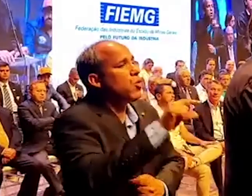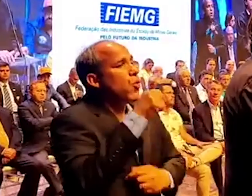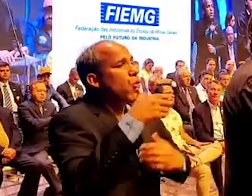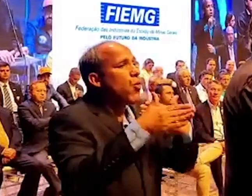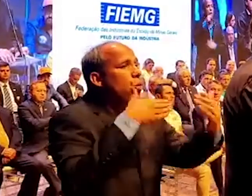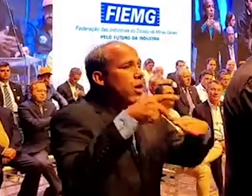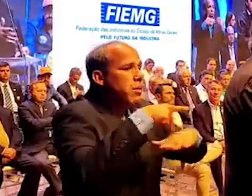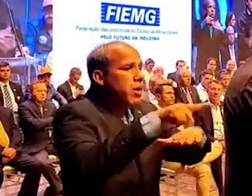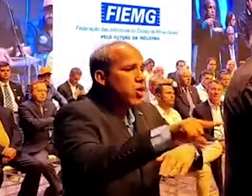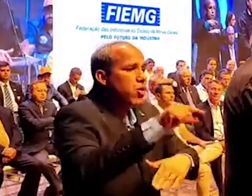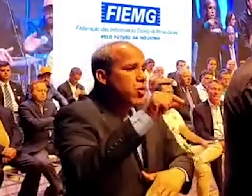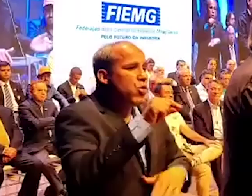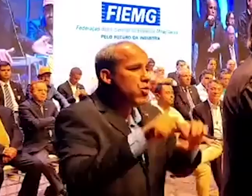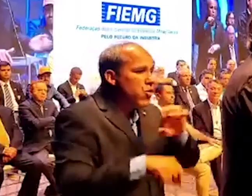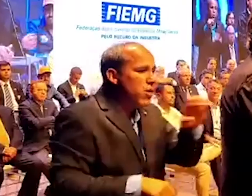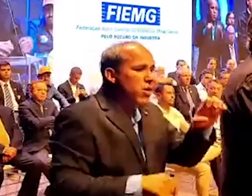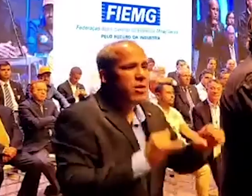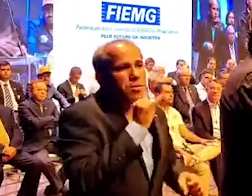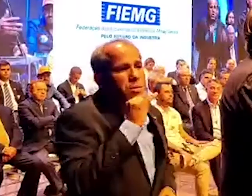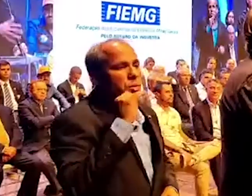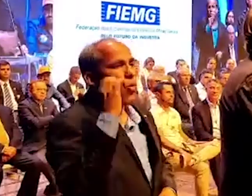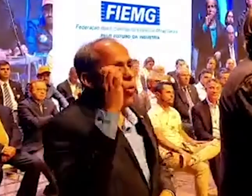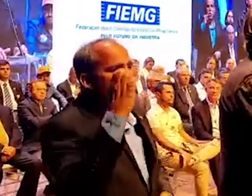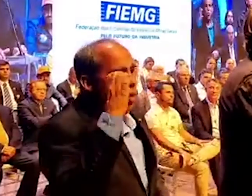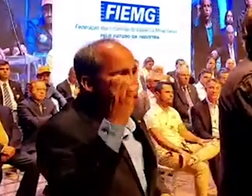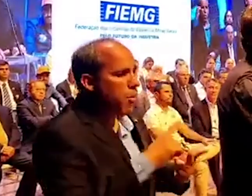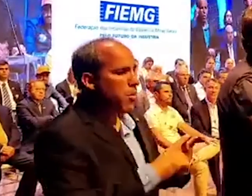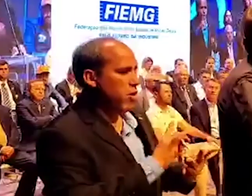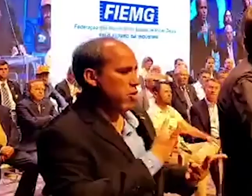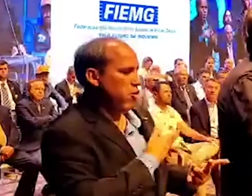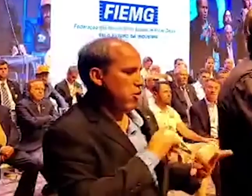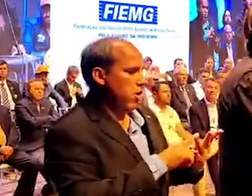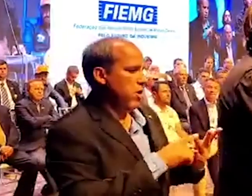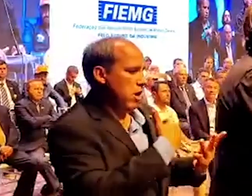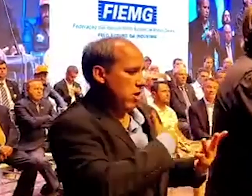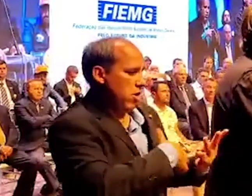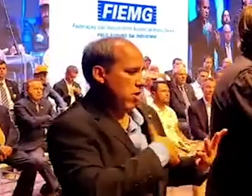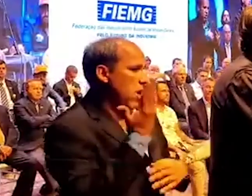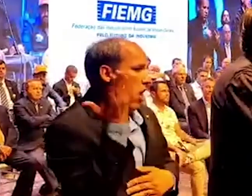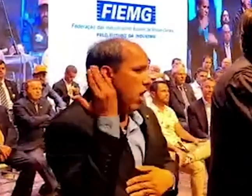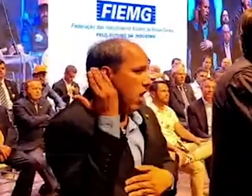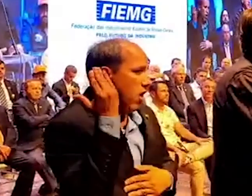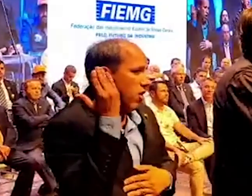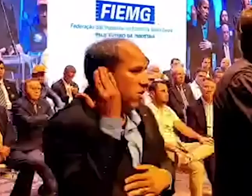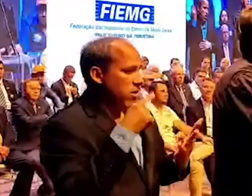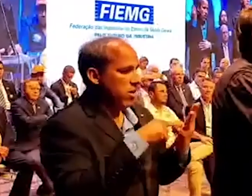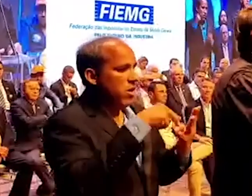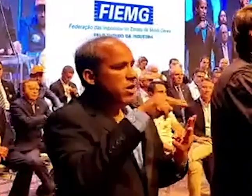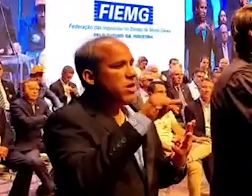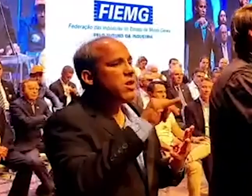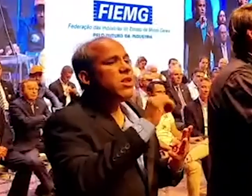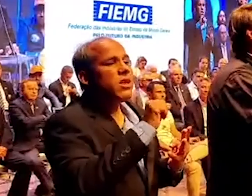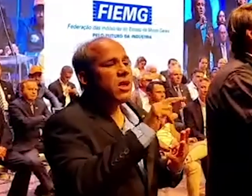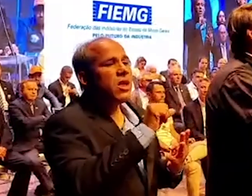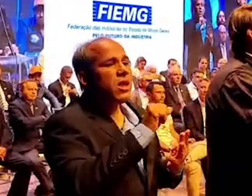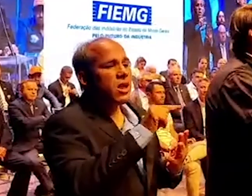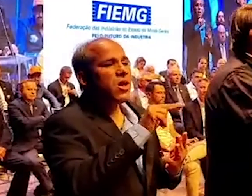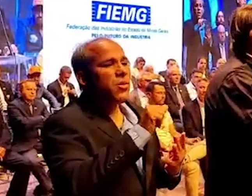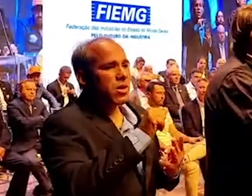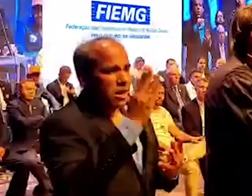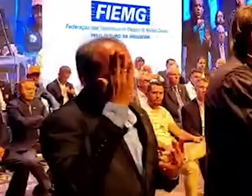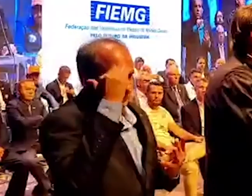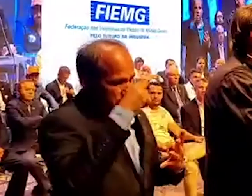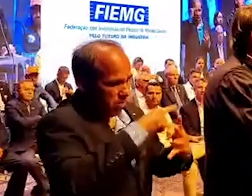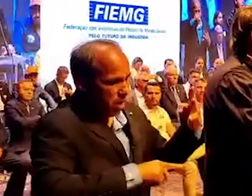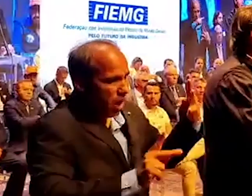opção pela esquerda, como a Colômbia, Argentina, Chile, lá atrás a Nicarágua, nós